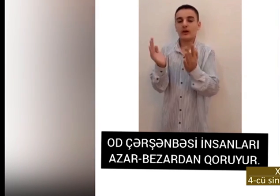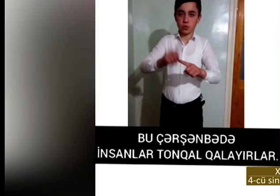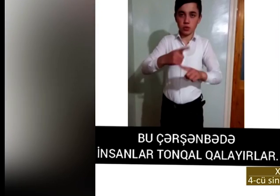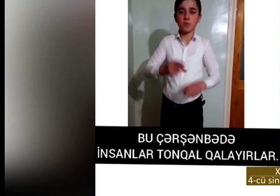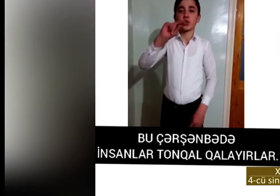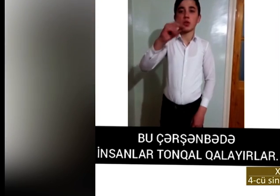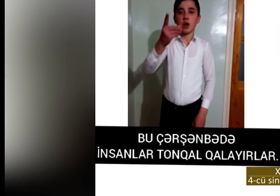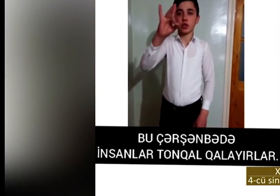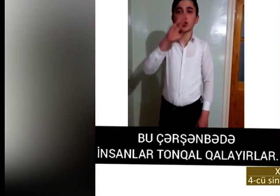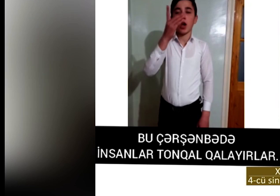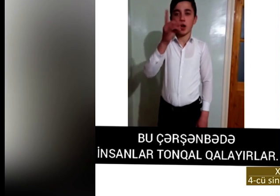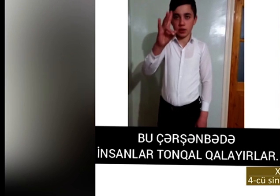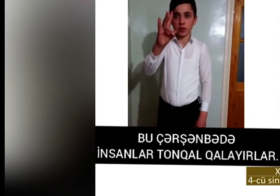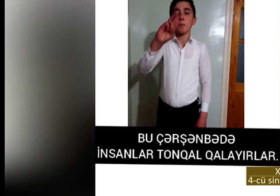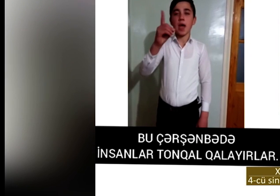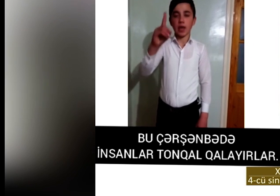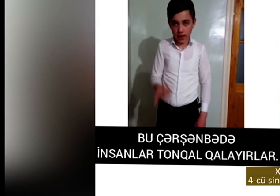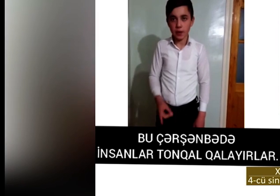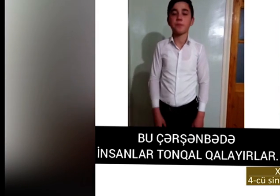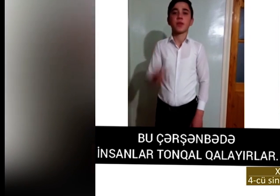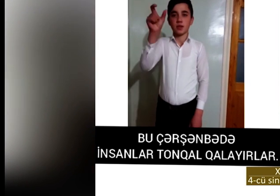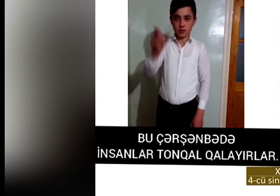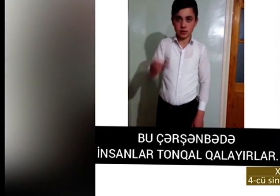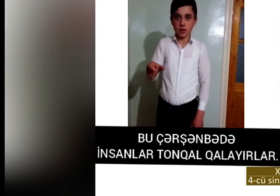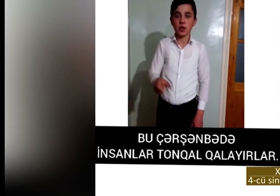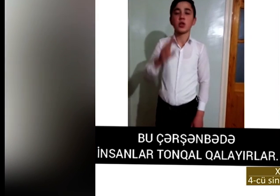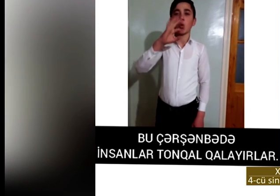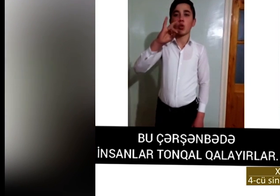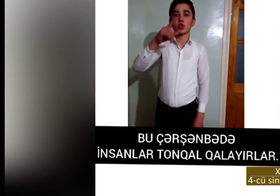Bu çərşənbədə insanlar tonqal qalayırlar.